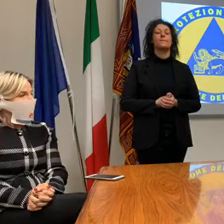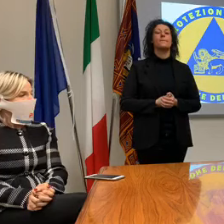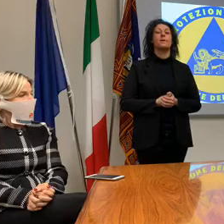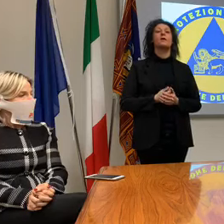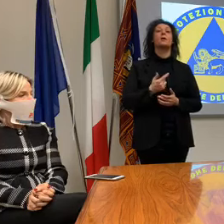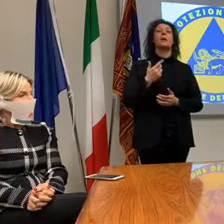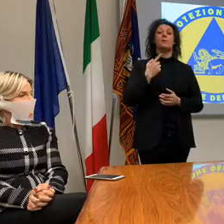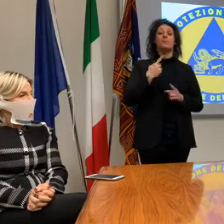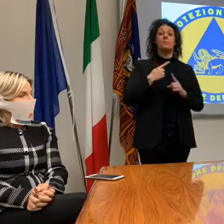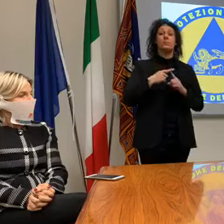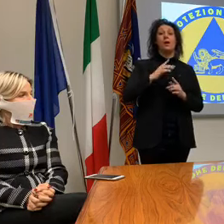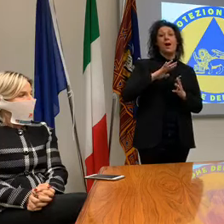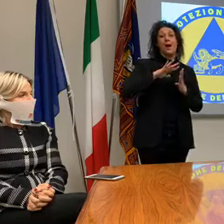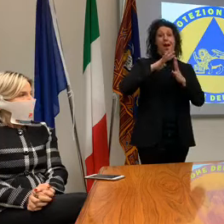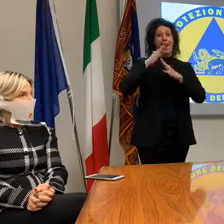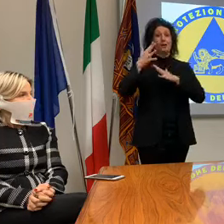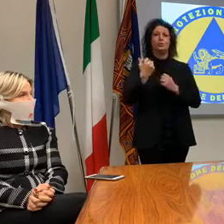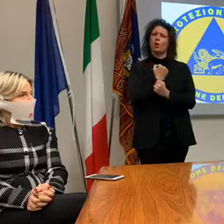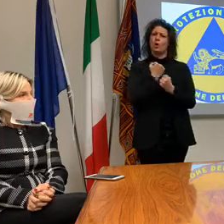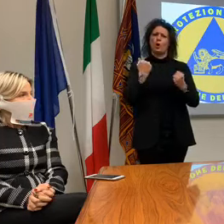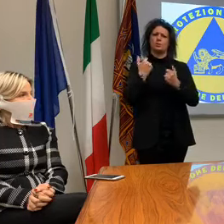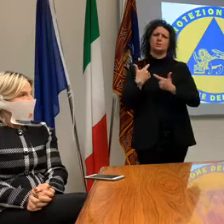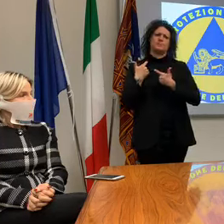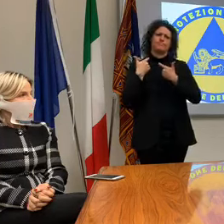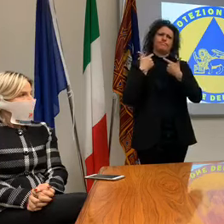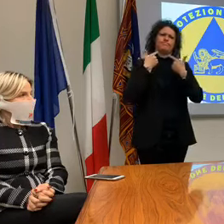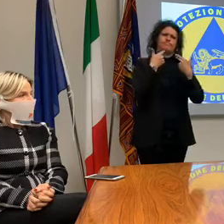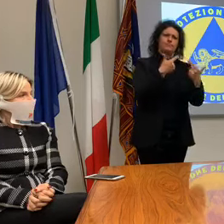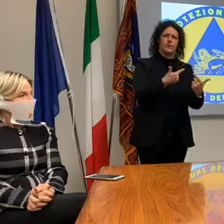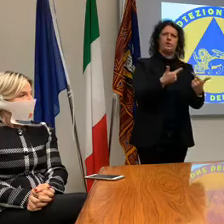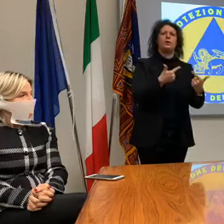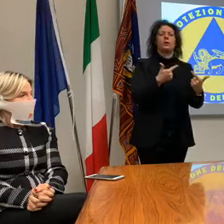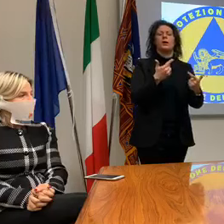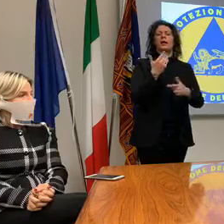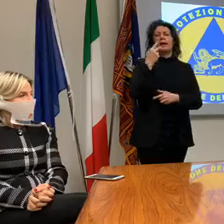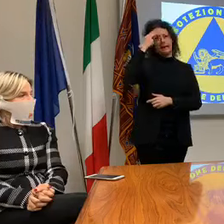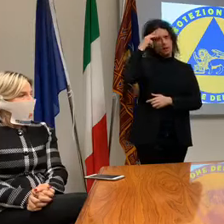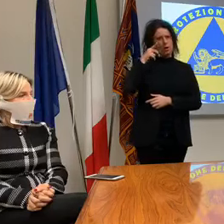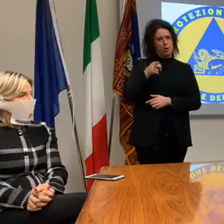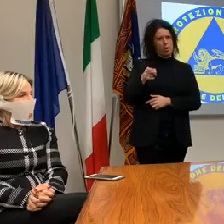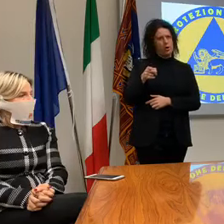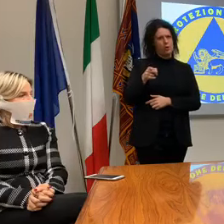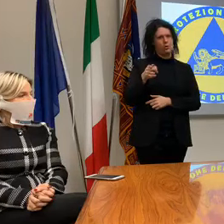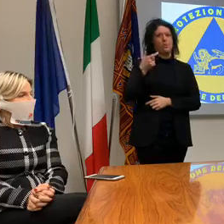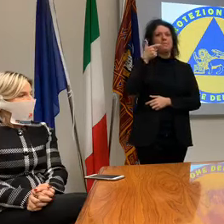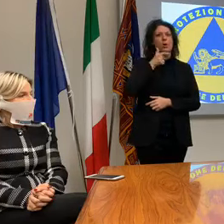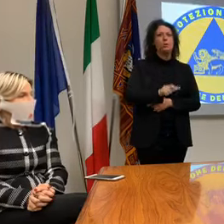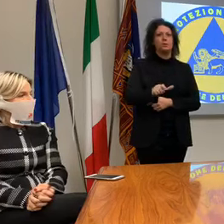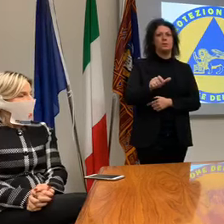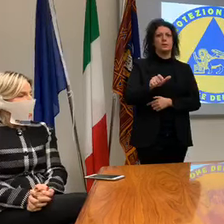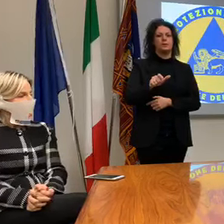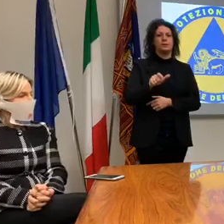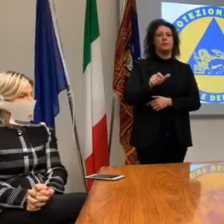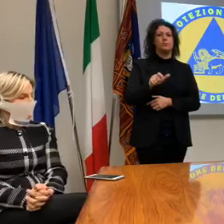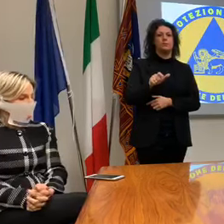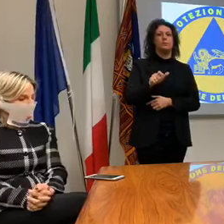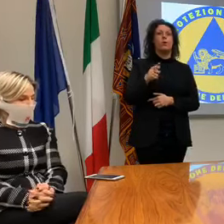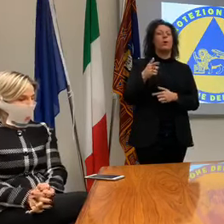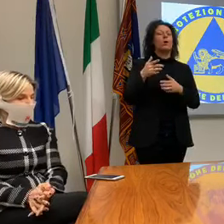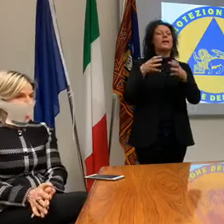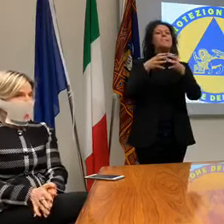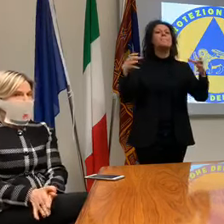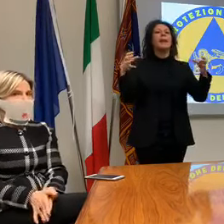più rango del sacrificio che fa magari una persona che versa 5 euro, ma li voglio ricordare perché è un grande segnale che viene dall'imprenditoria